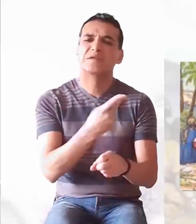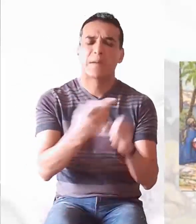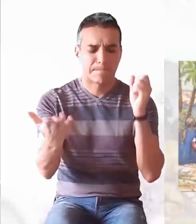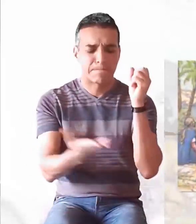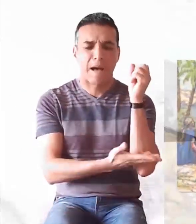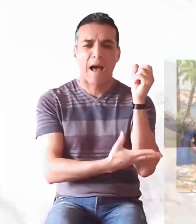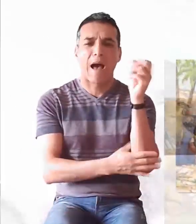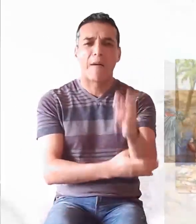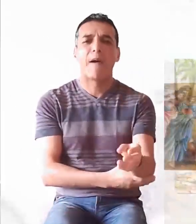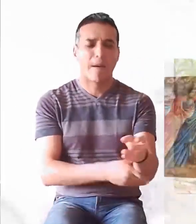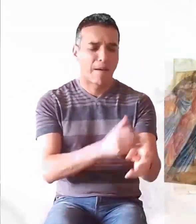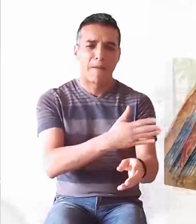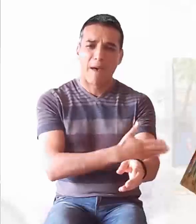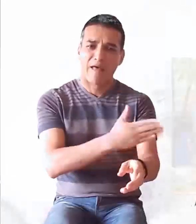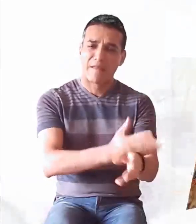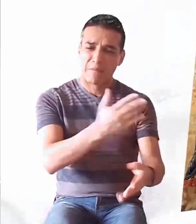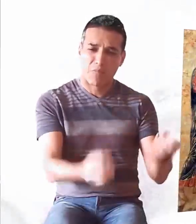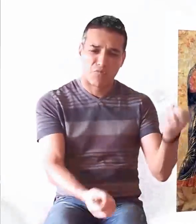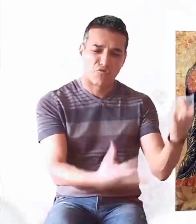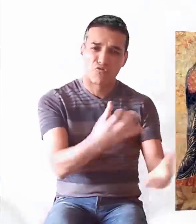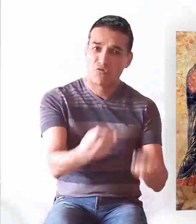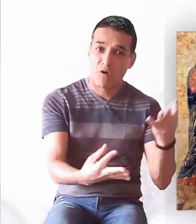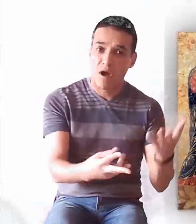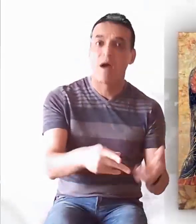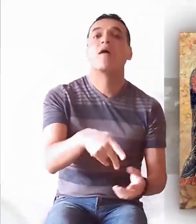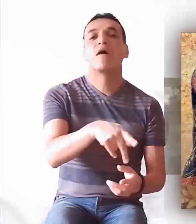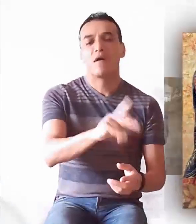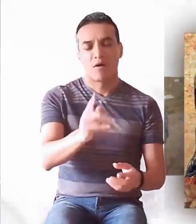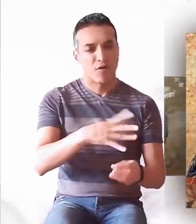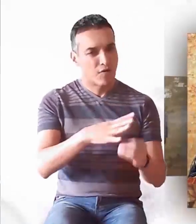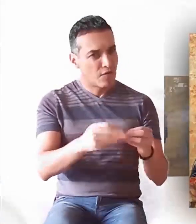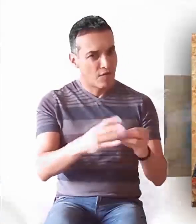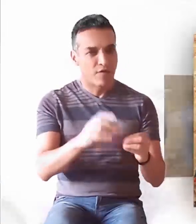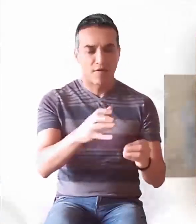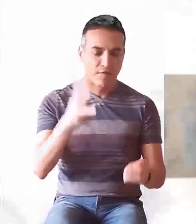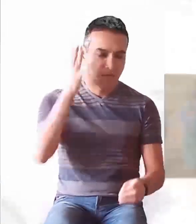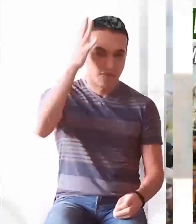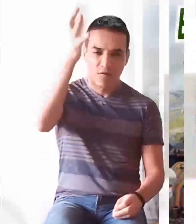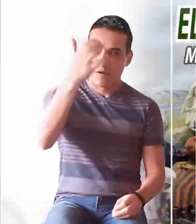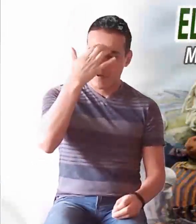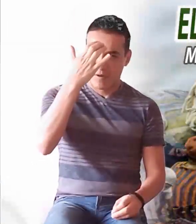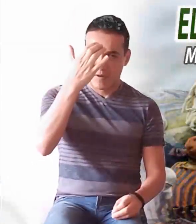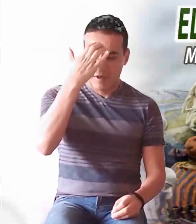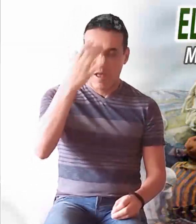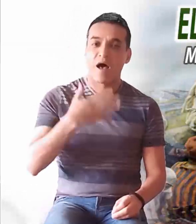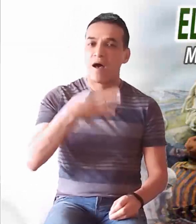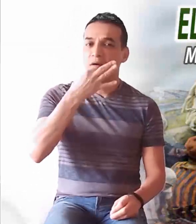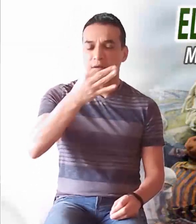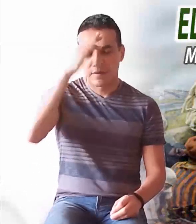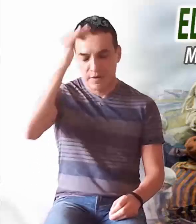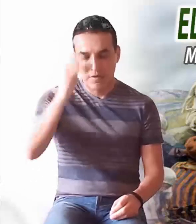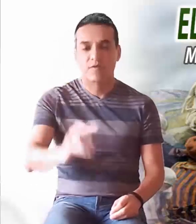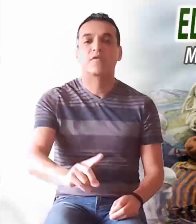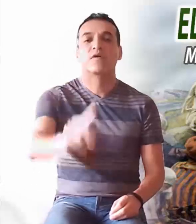fuego. Así que por sus frutos los conocerán. Palabra del Señor.